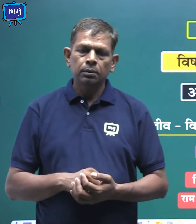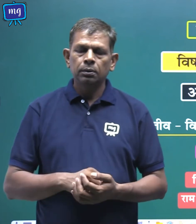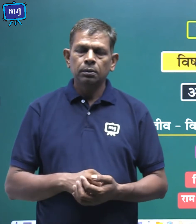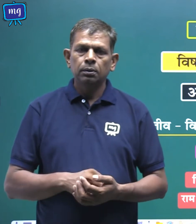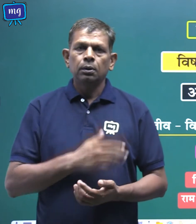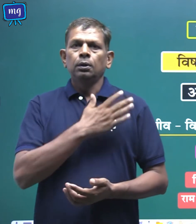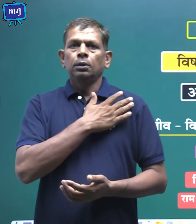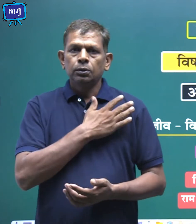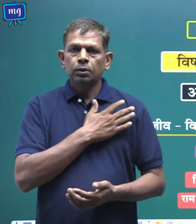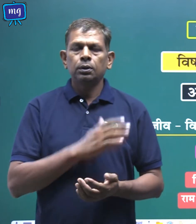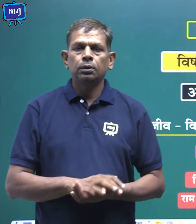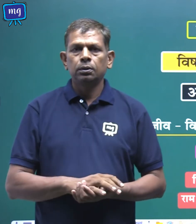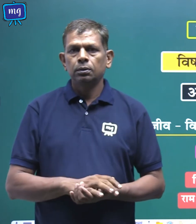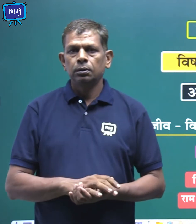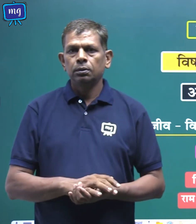सजीवों की